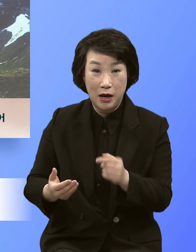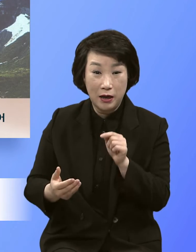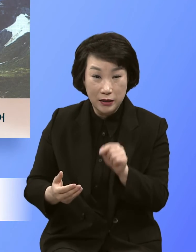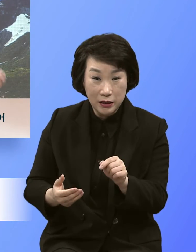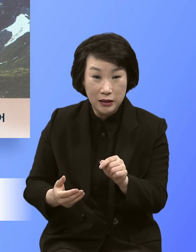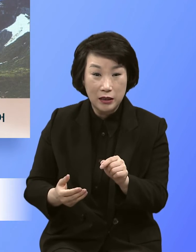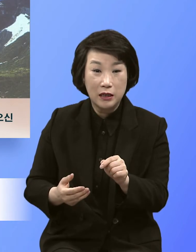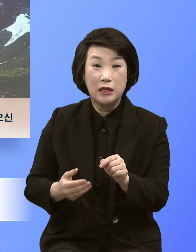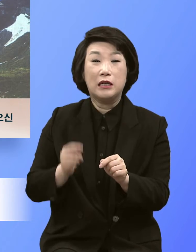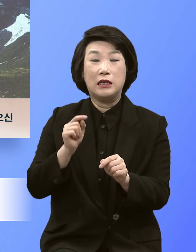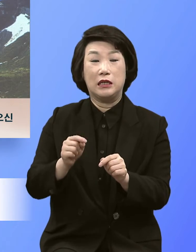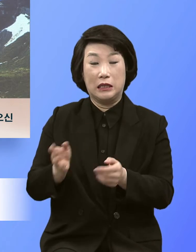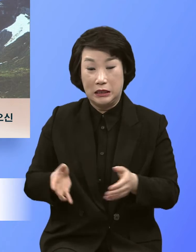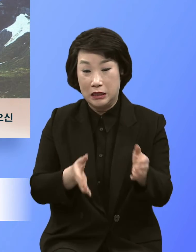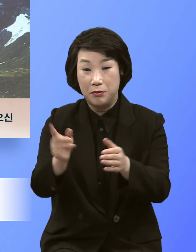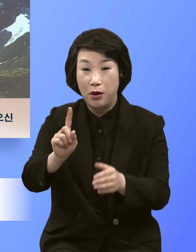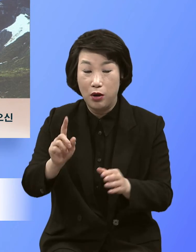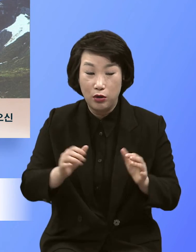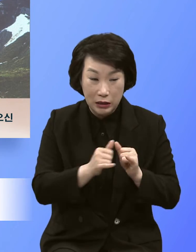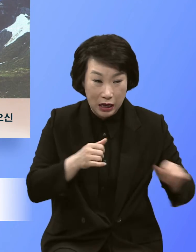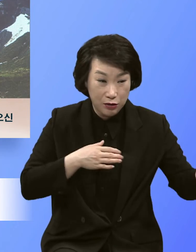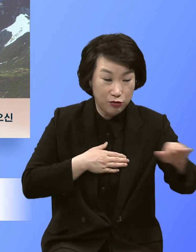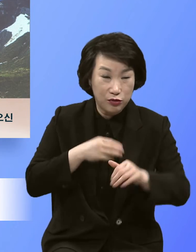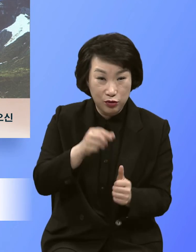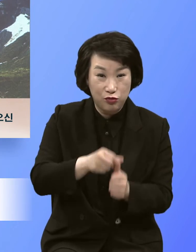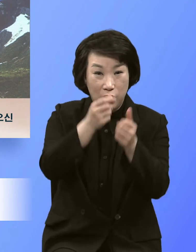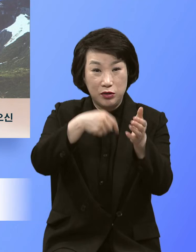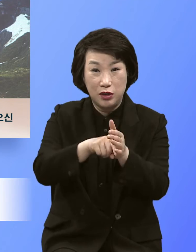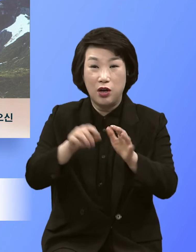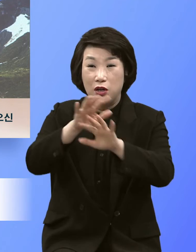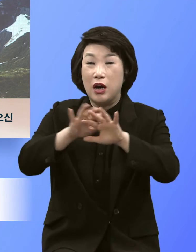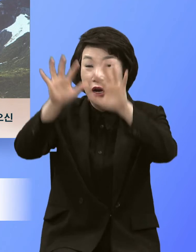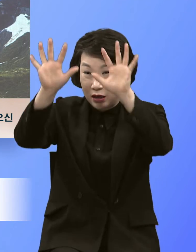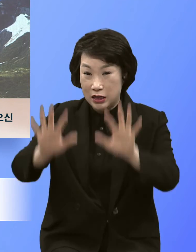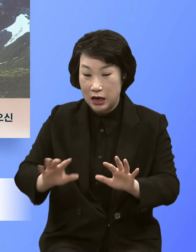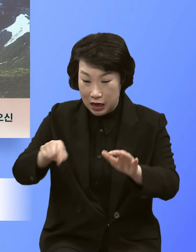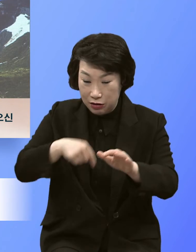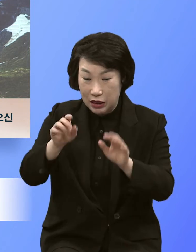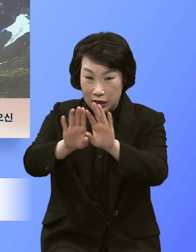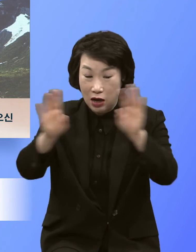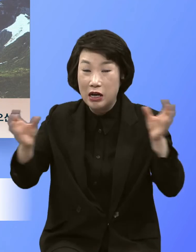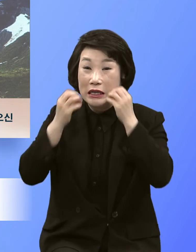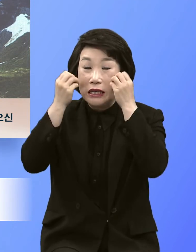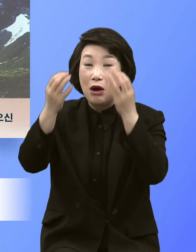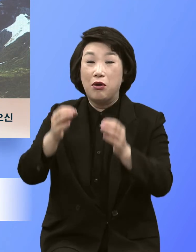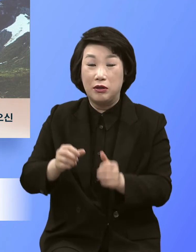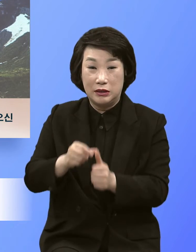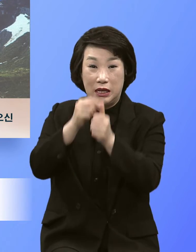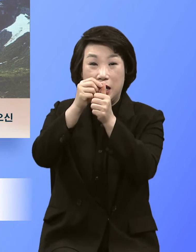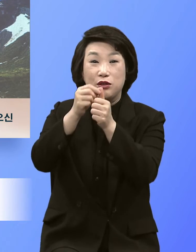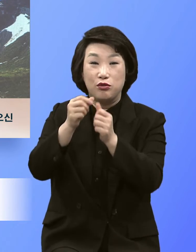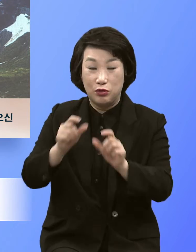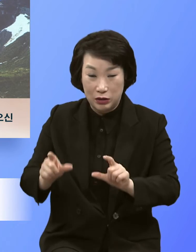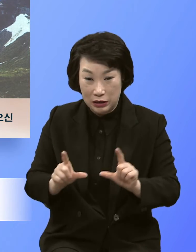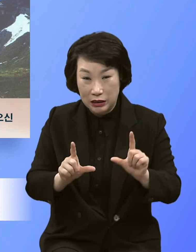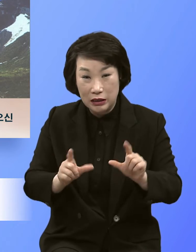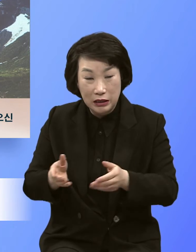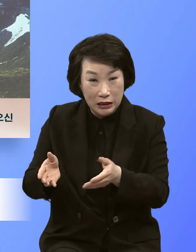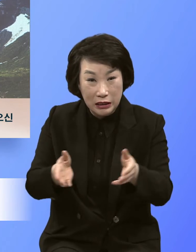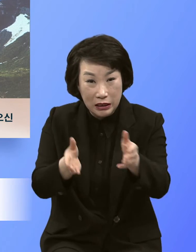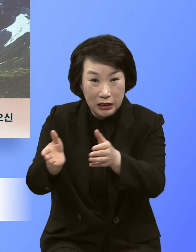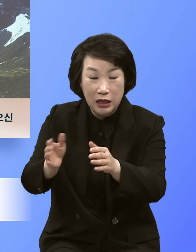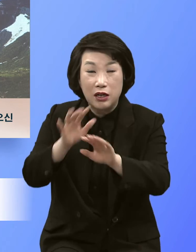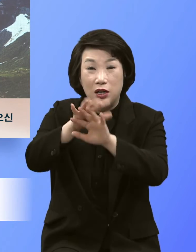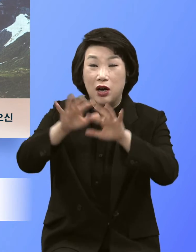얻었나니 거기는 우리를 위해서 휘장 가운데로 열어놓으신 새롭고 산 길이요 휘장은